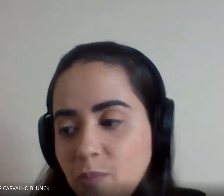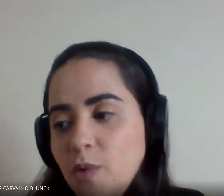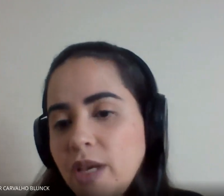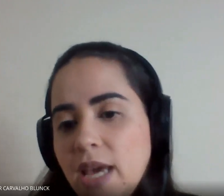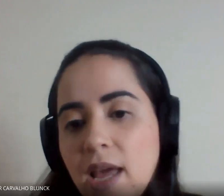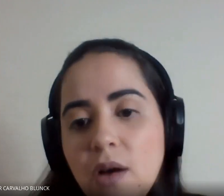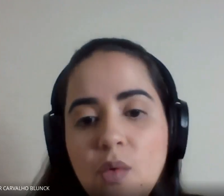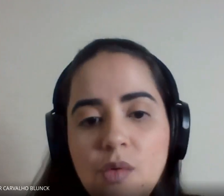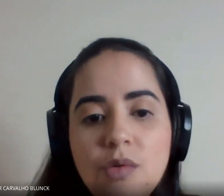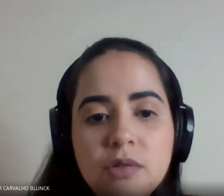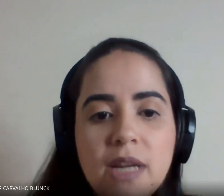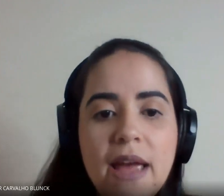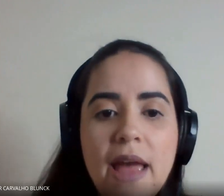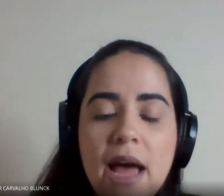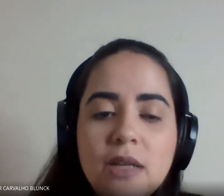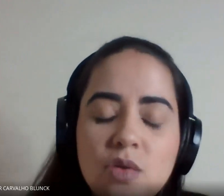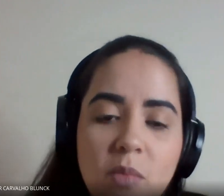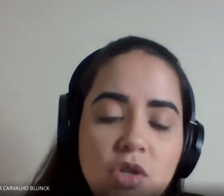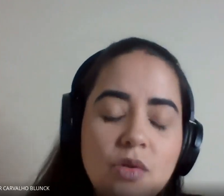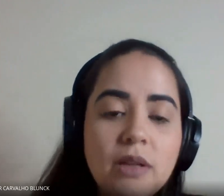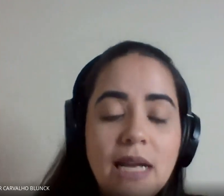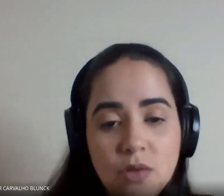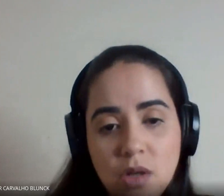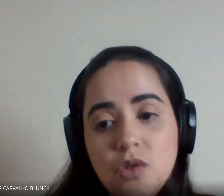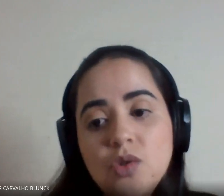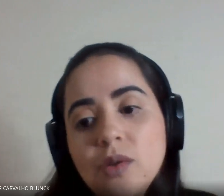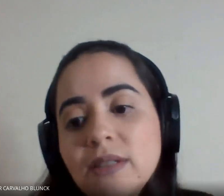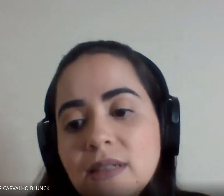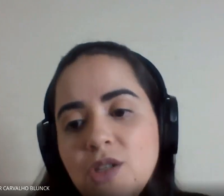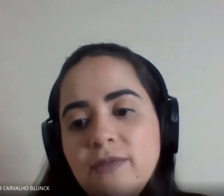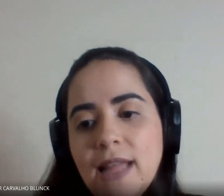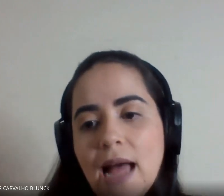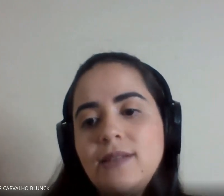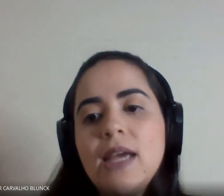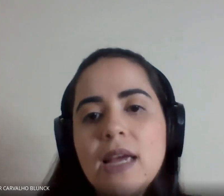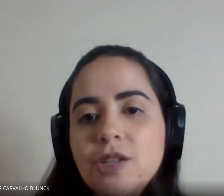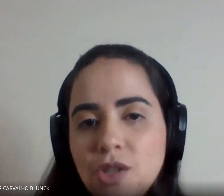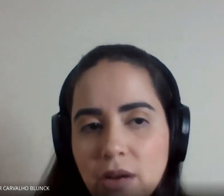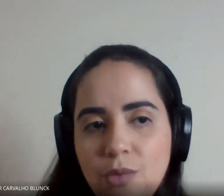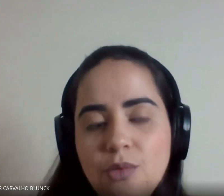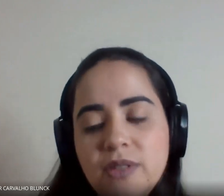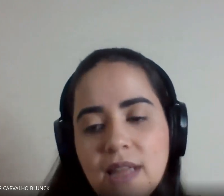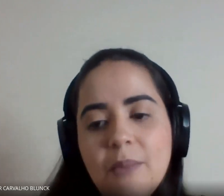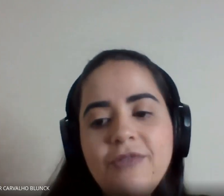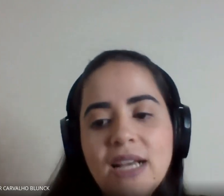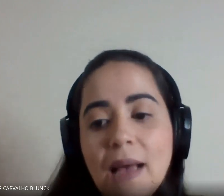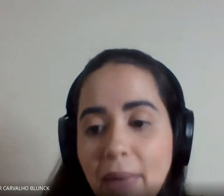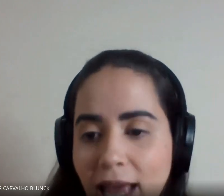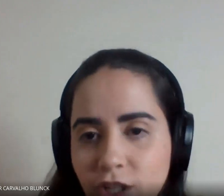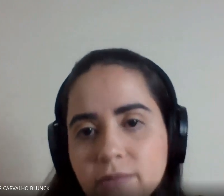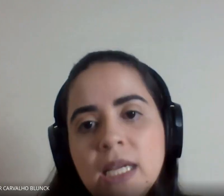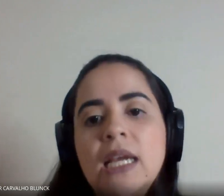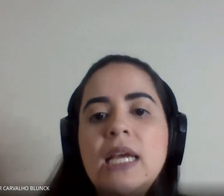atrapalhar, porque o curso, né, é a soma das notas de todas as atividades e aí o sistema faz